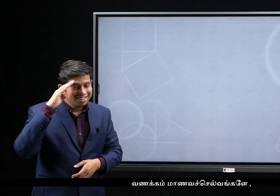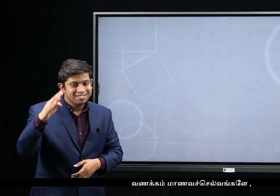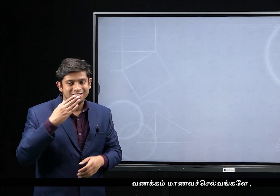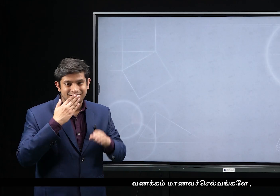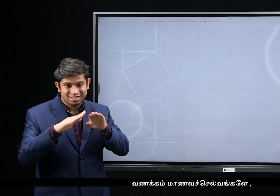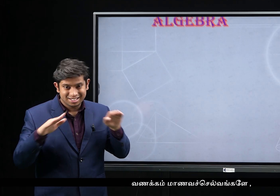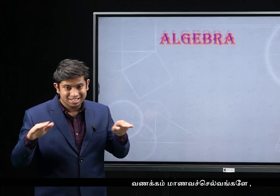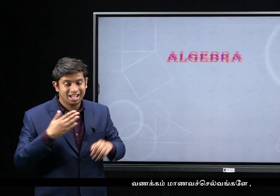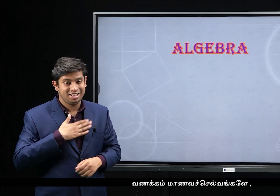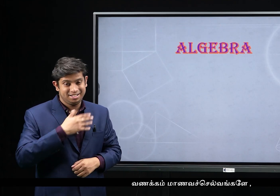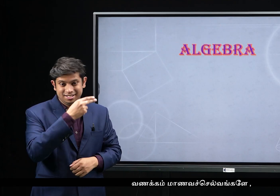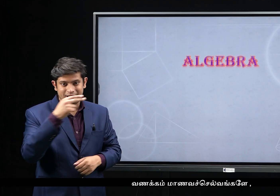வணக்கம் மாணவ செல்வங்களே!